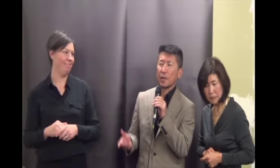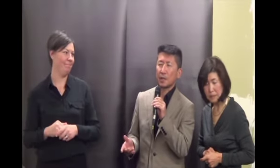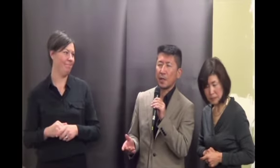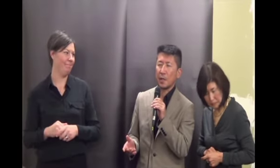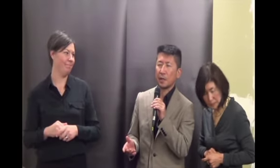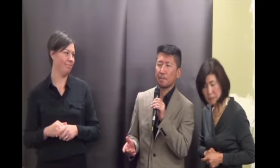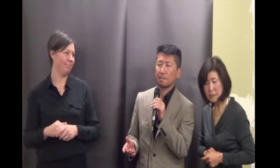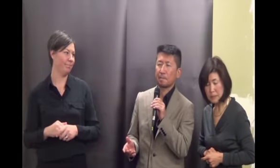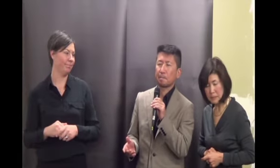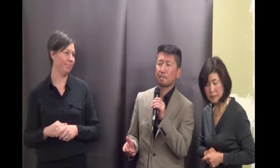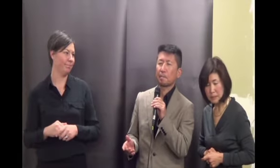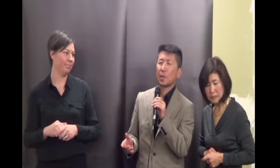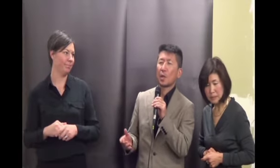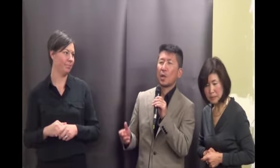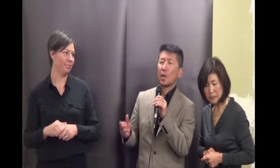金を出して